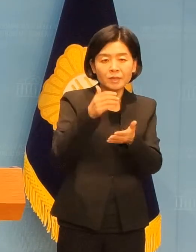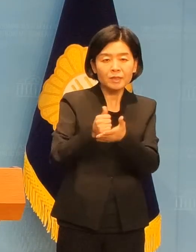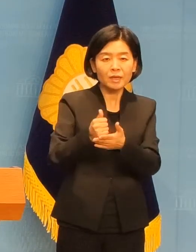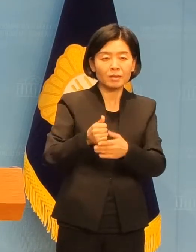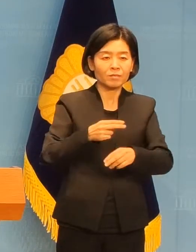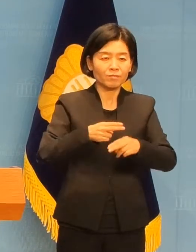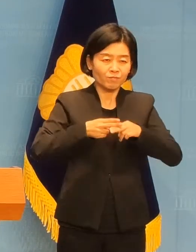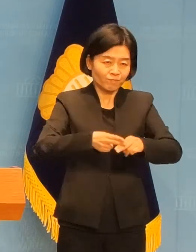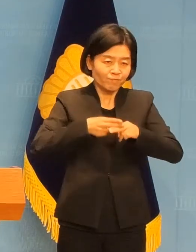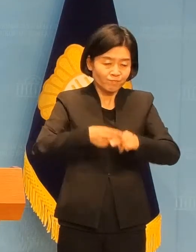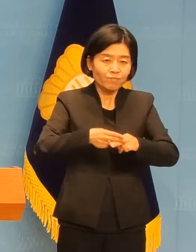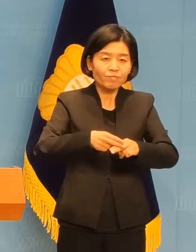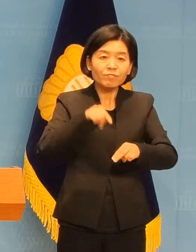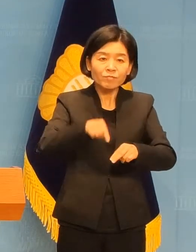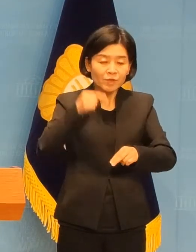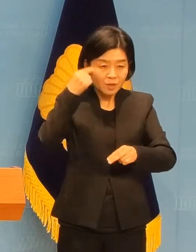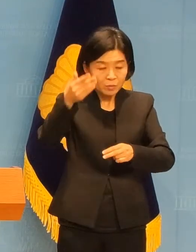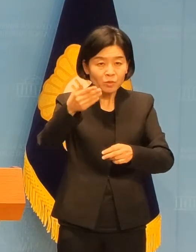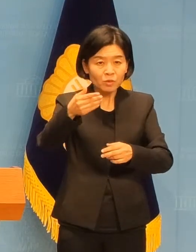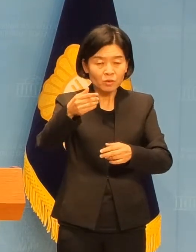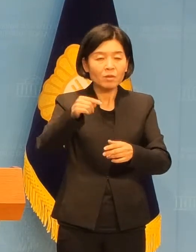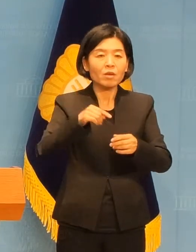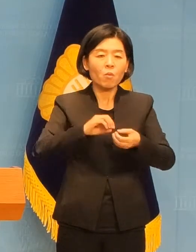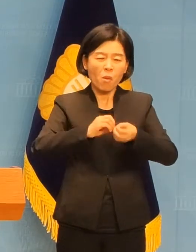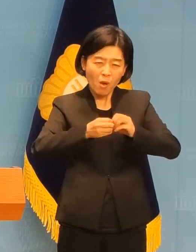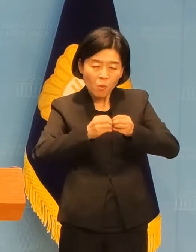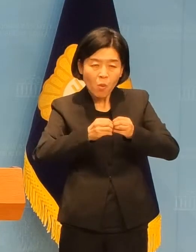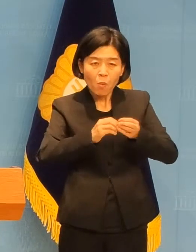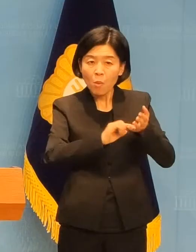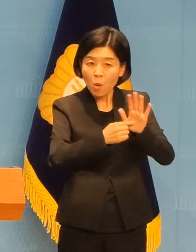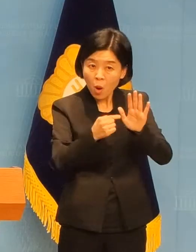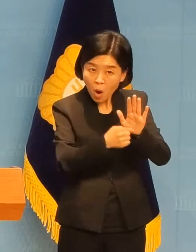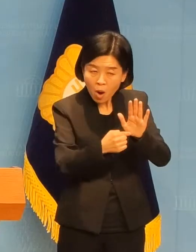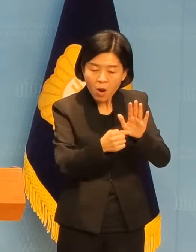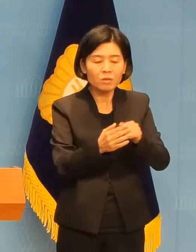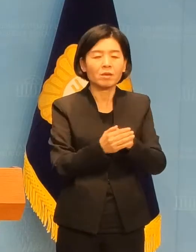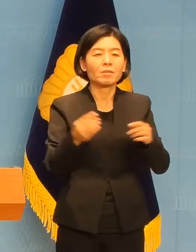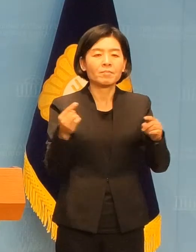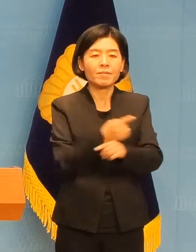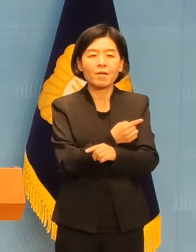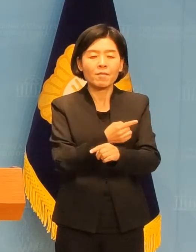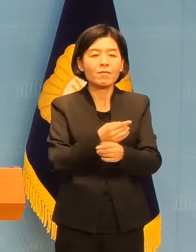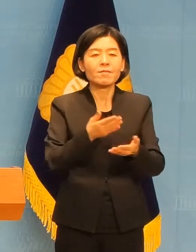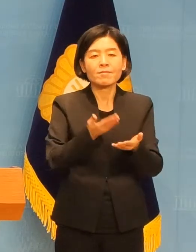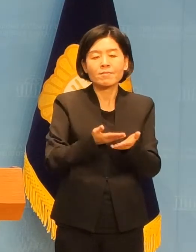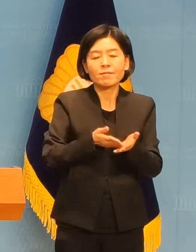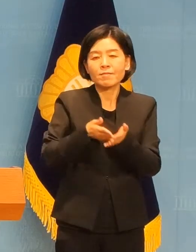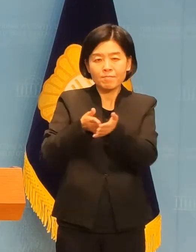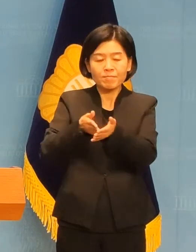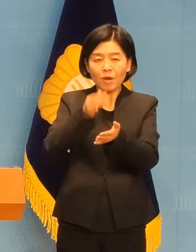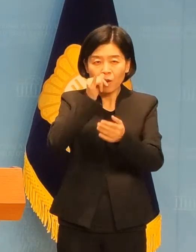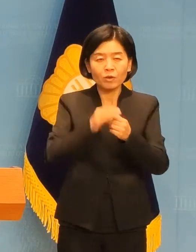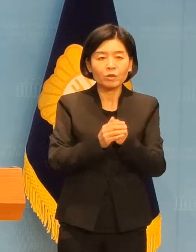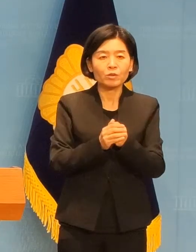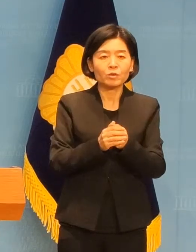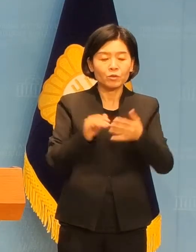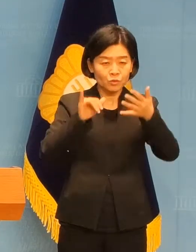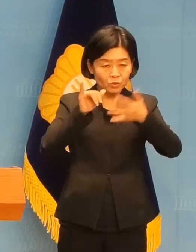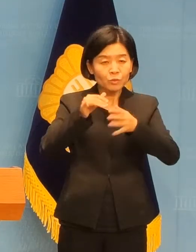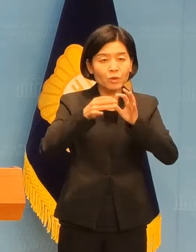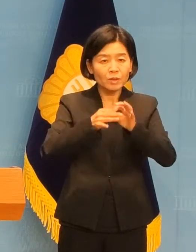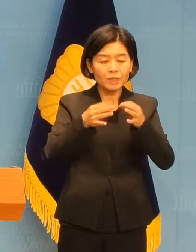선별적으로 부각한 왜곡 보도였기에 반론 보도를 제소하였습니다. 유튜브 대응 보고입니다.